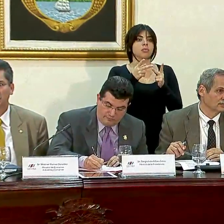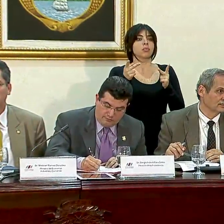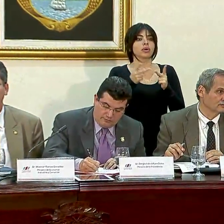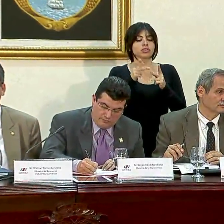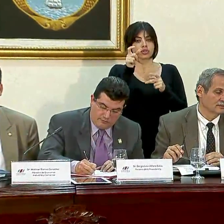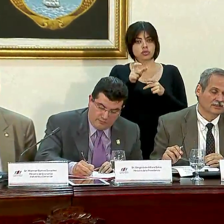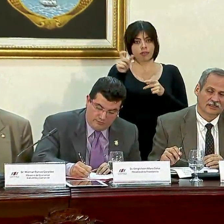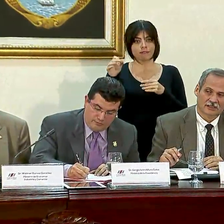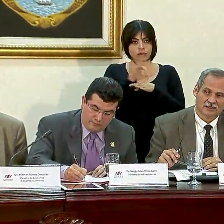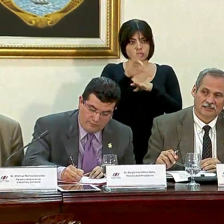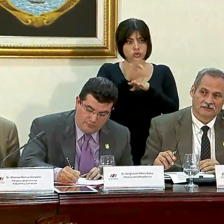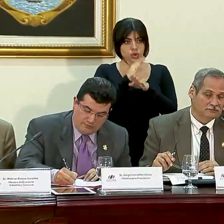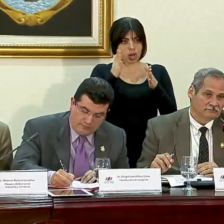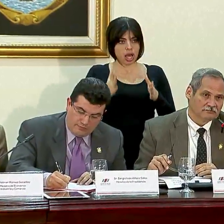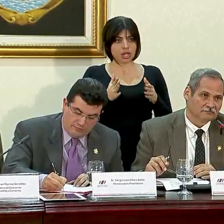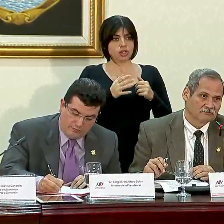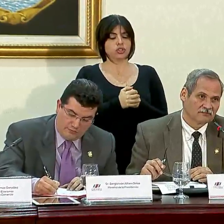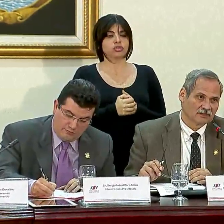estos funcionarios,